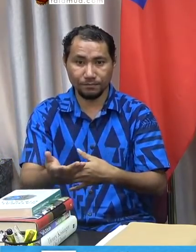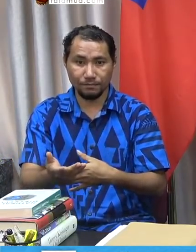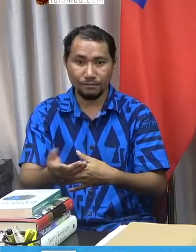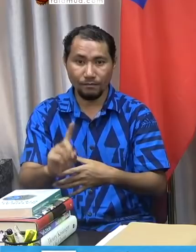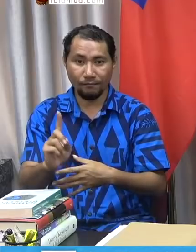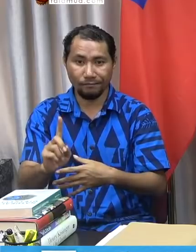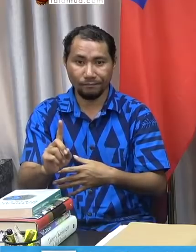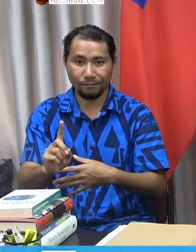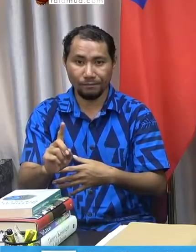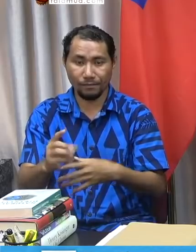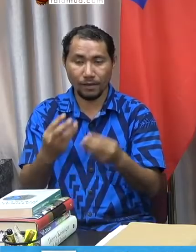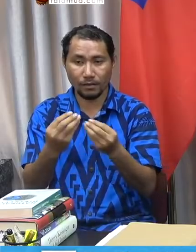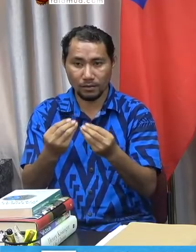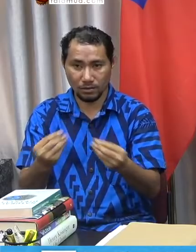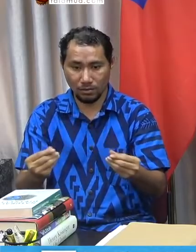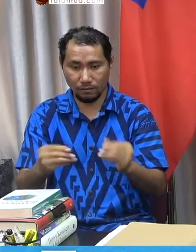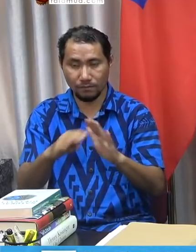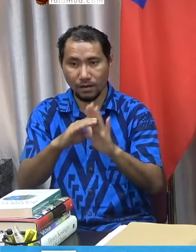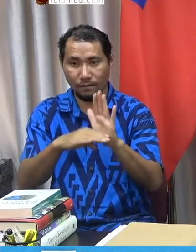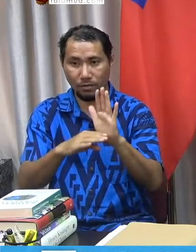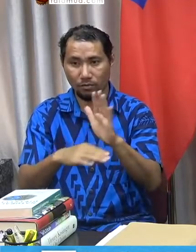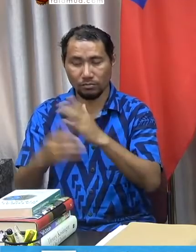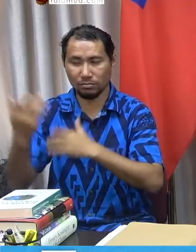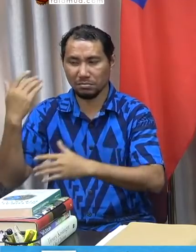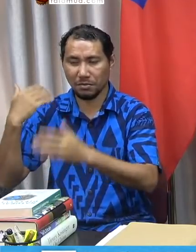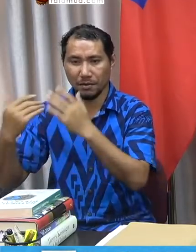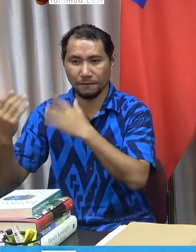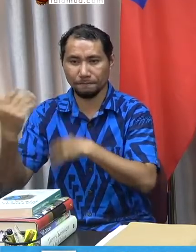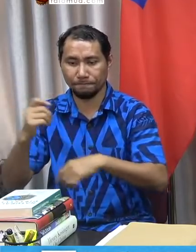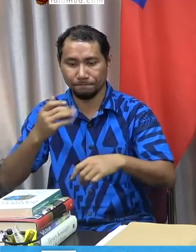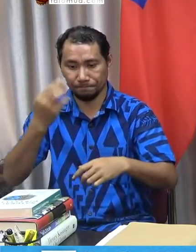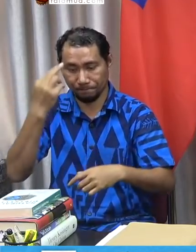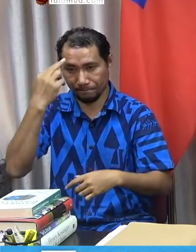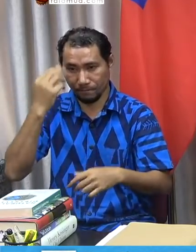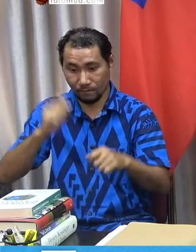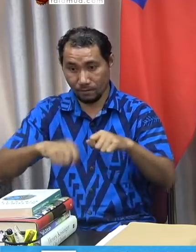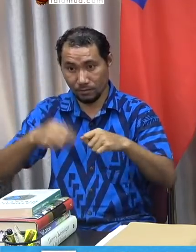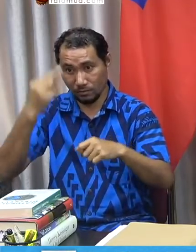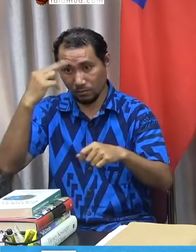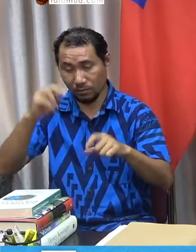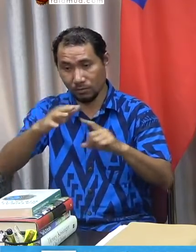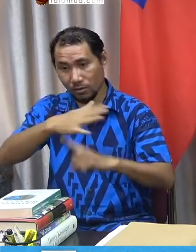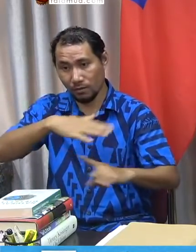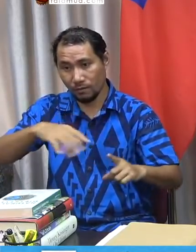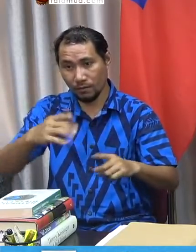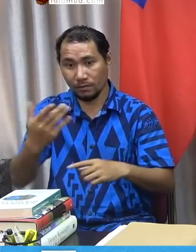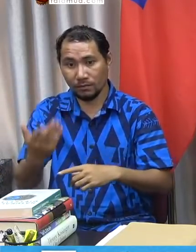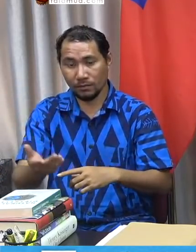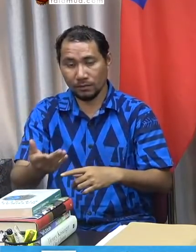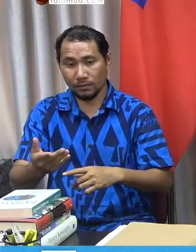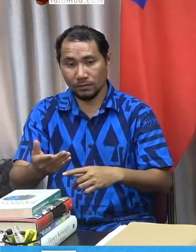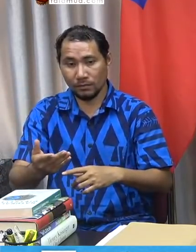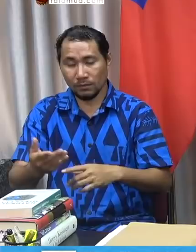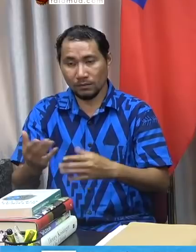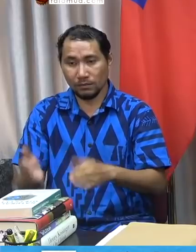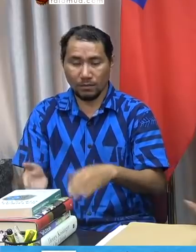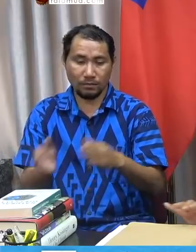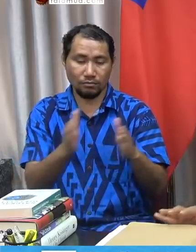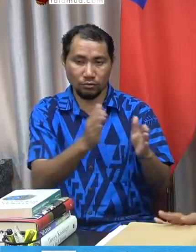so loia o le tulafono tuai o le whaamasinonga o whanua masuafa ma se e mai i lona taatianga o lo iai